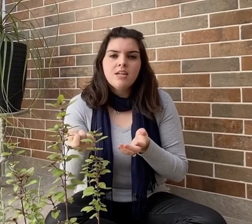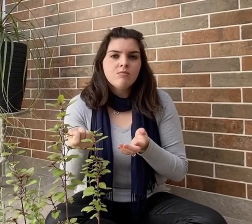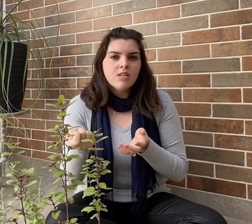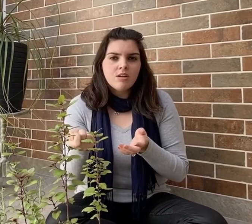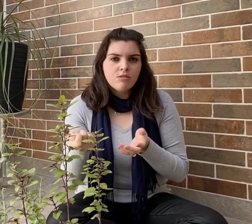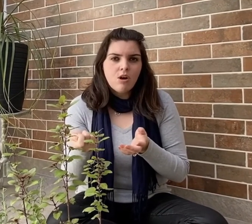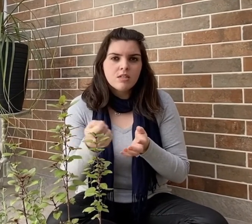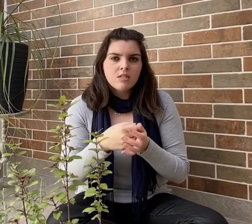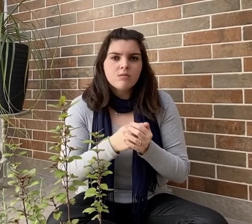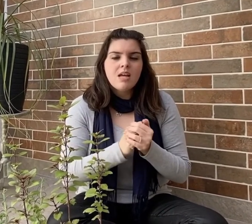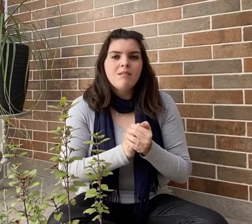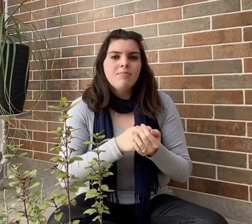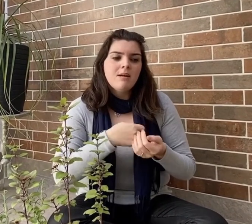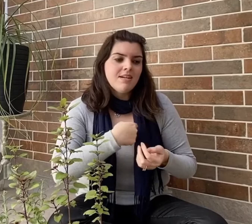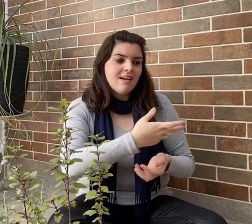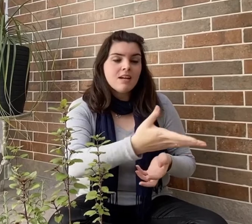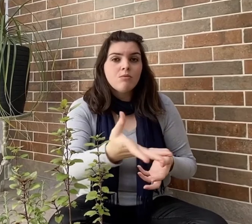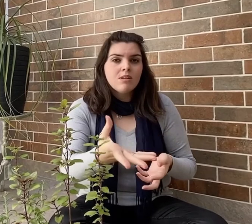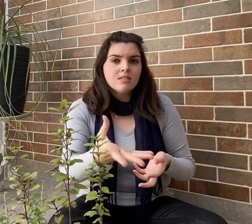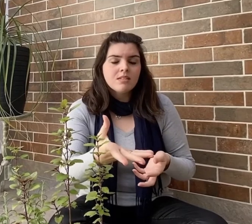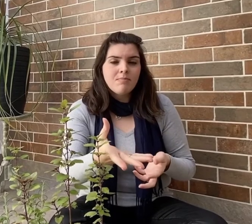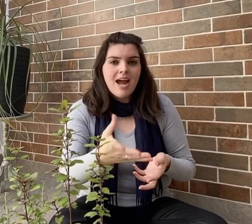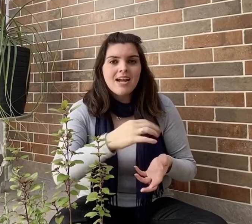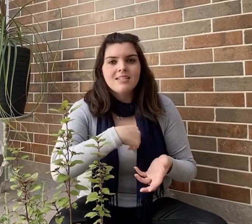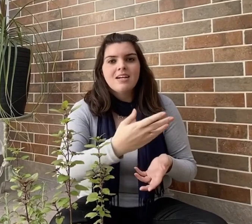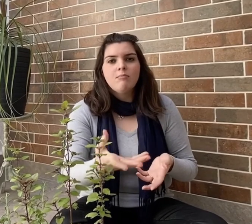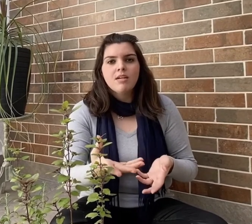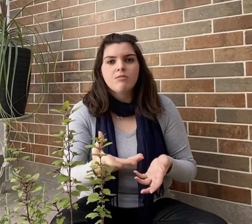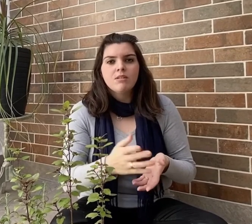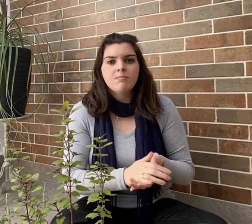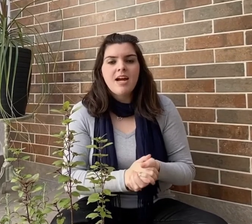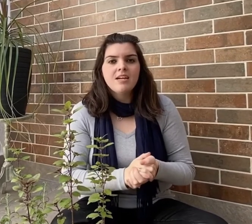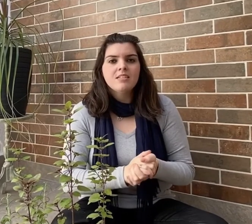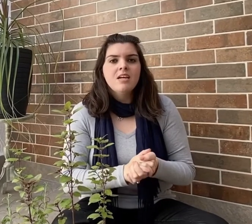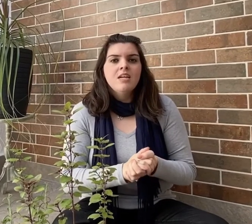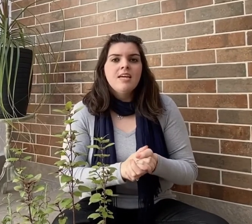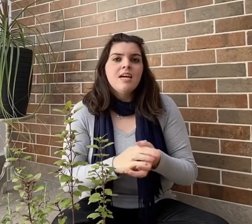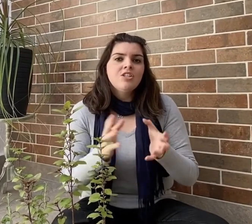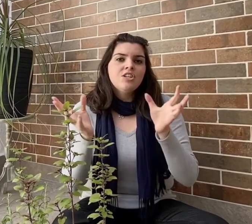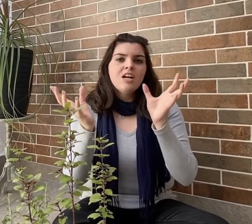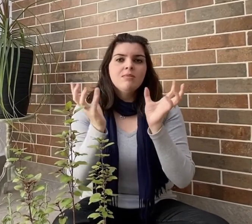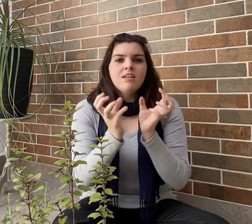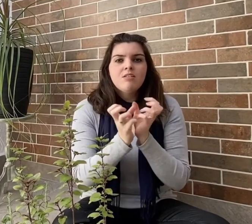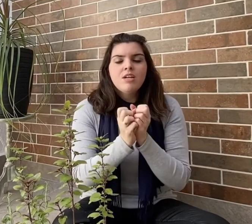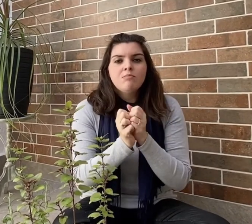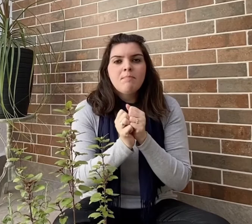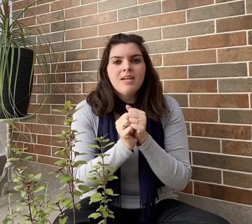os agrotóxicos, né, para matar com as pragas, acabar com as pragas, a gente acaba tendo aí uma perda